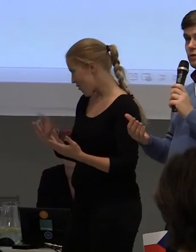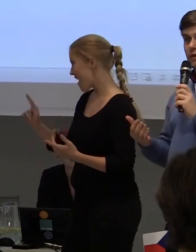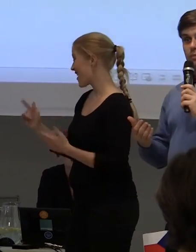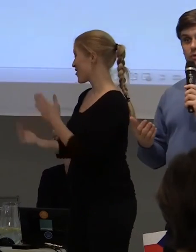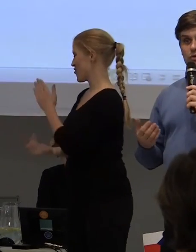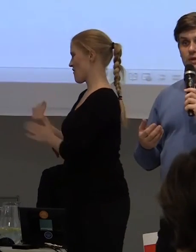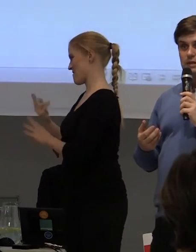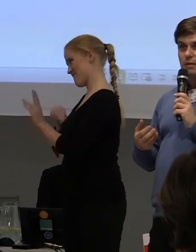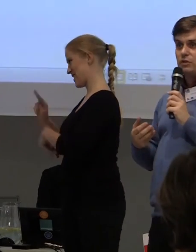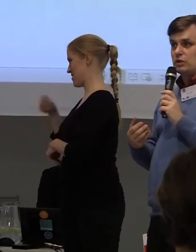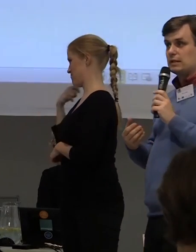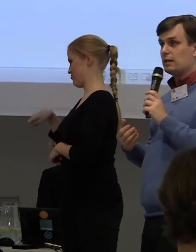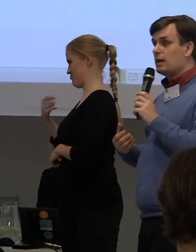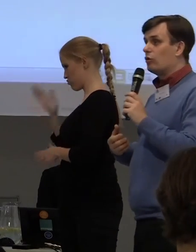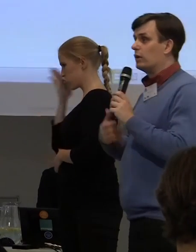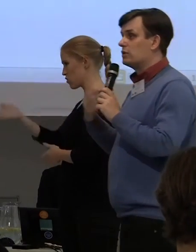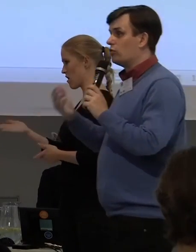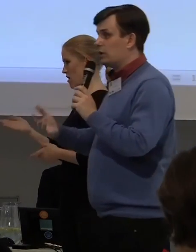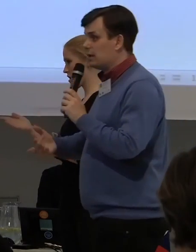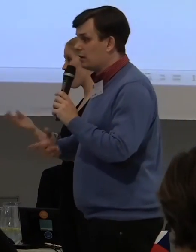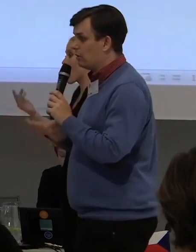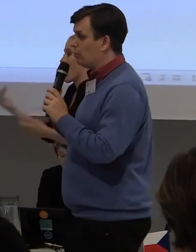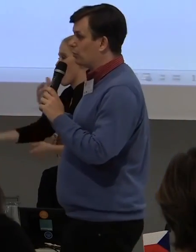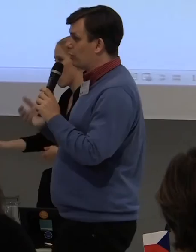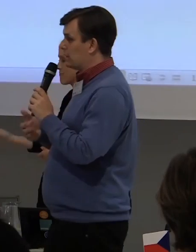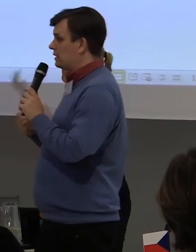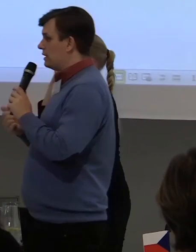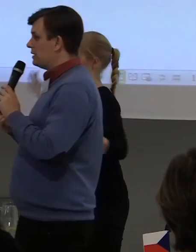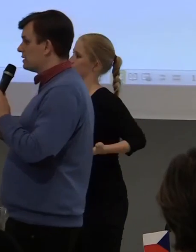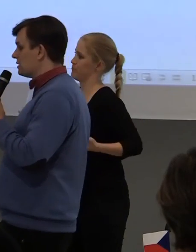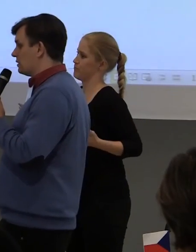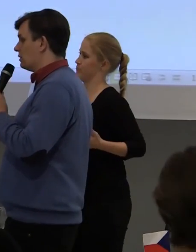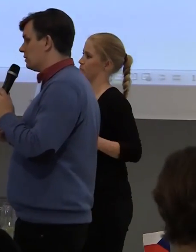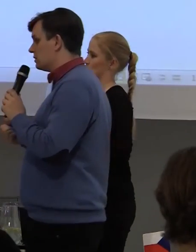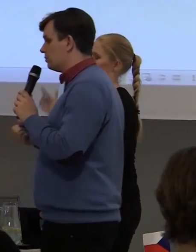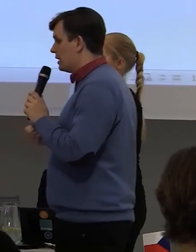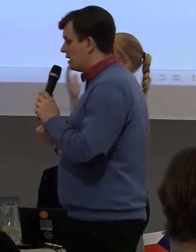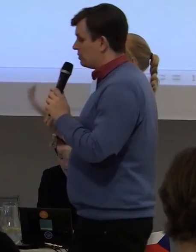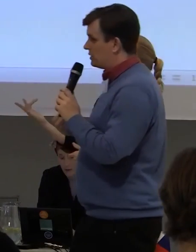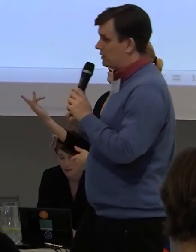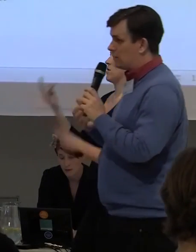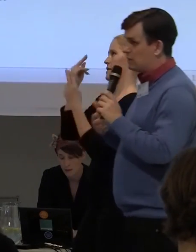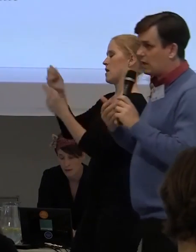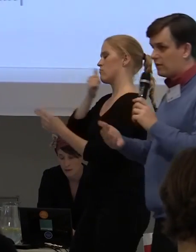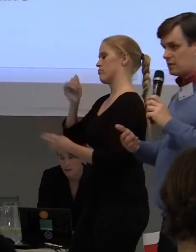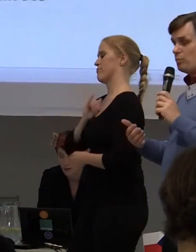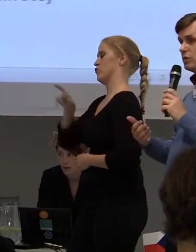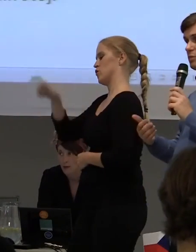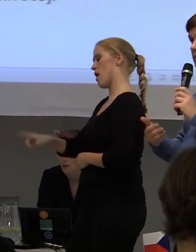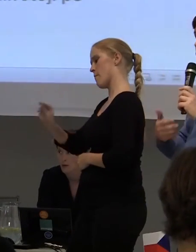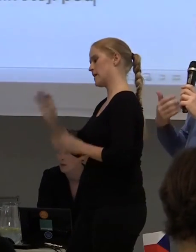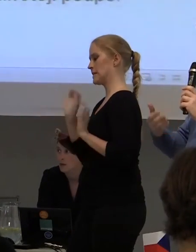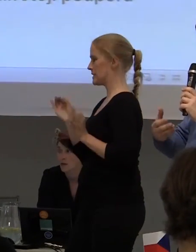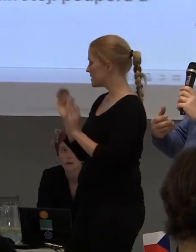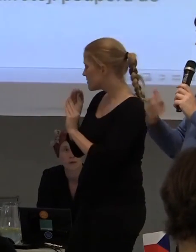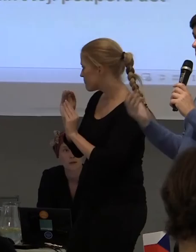čím srovnávat, protože my neznáme čísla, kolik stojí podpora dětí se specifickými vzdělávacími